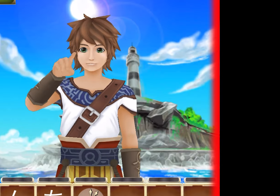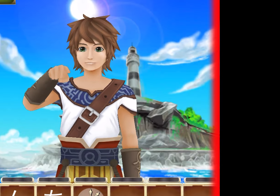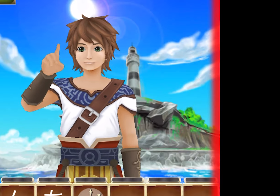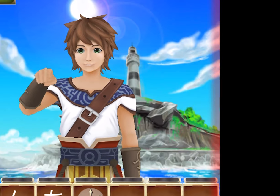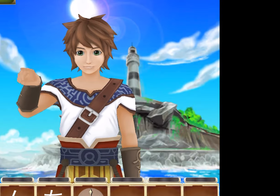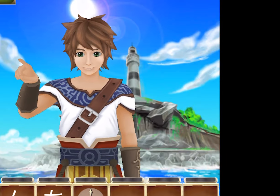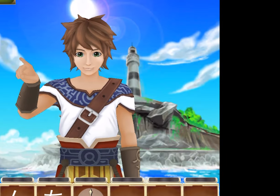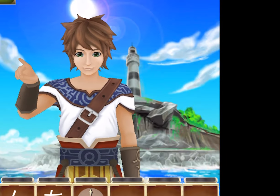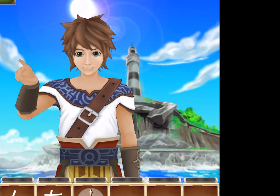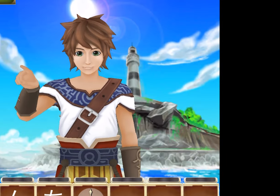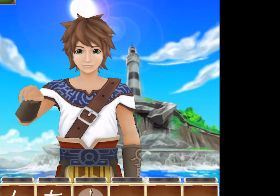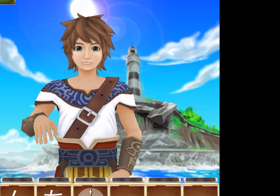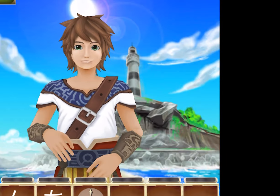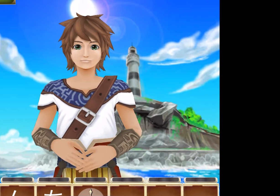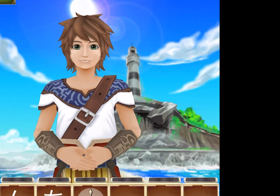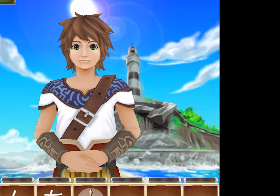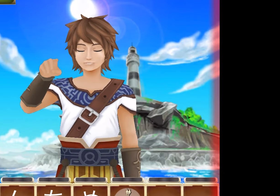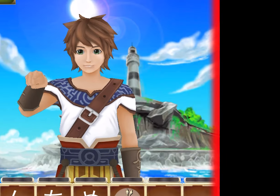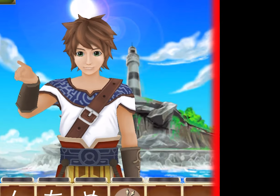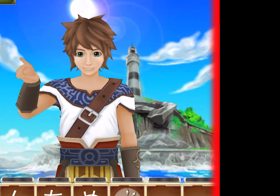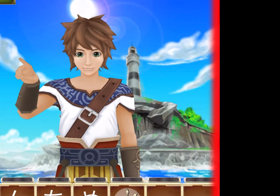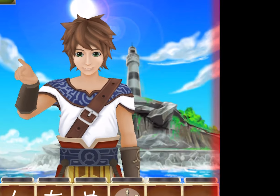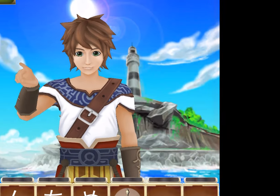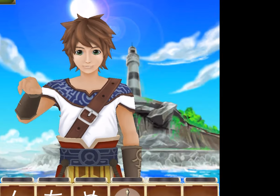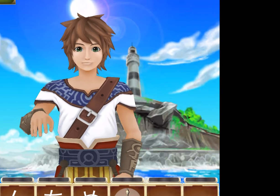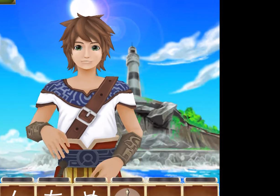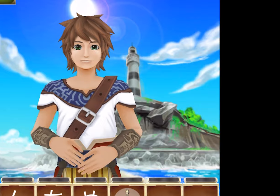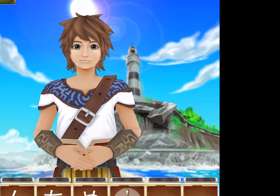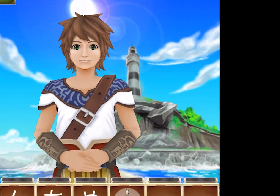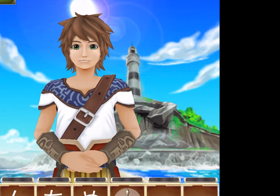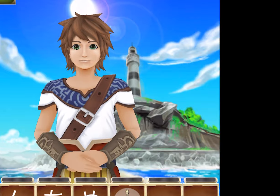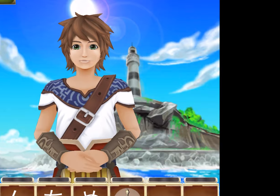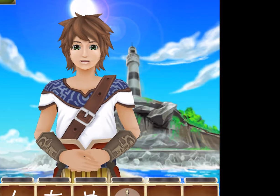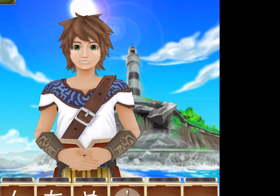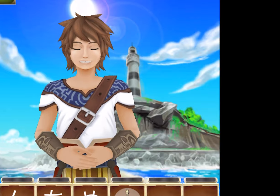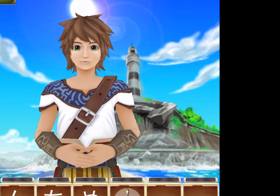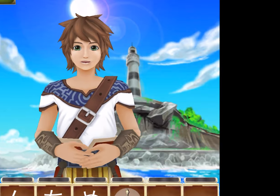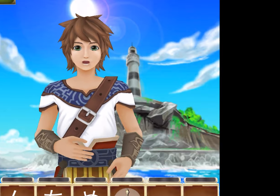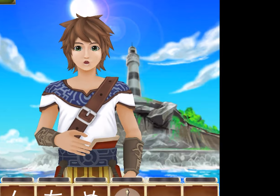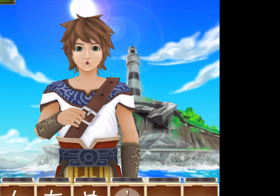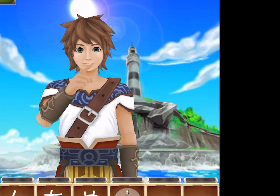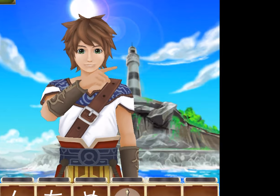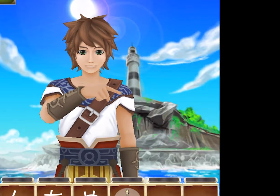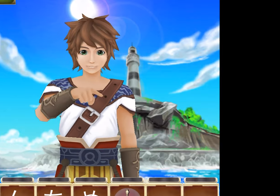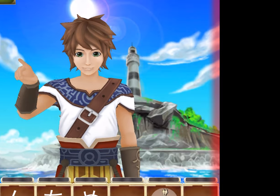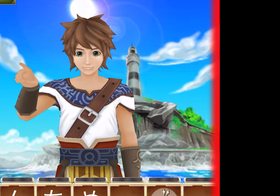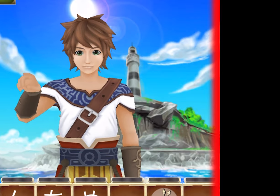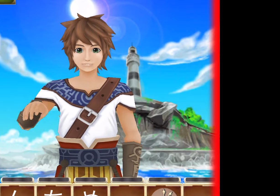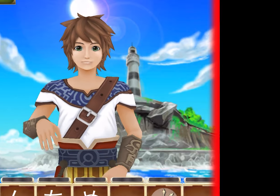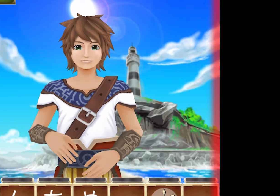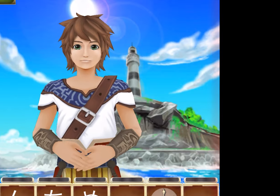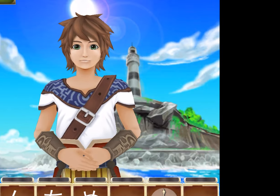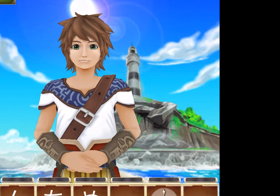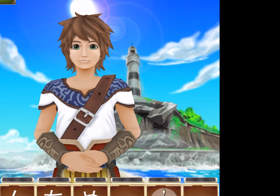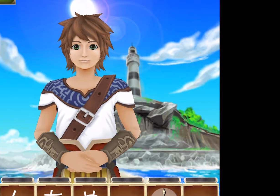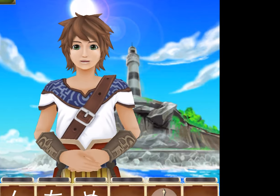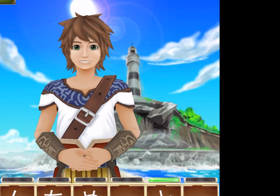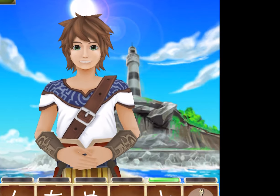先着先着順センチメンタルセンチメンタルセンチメンタルか